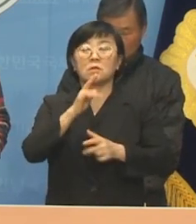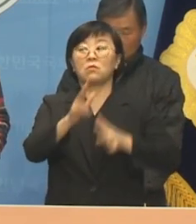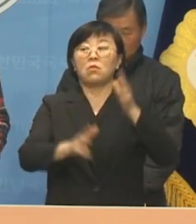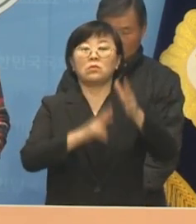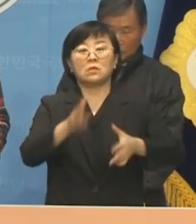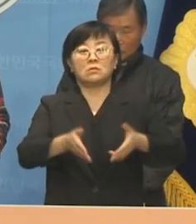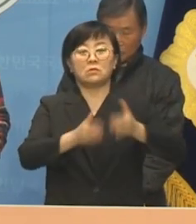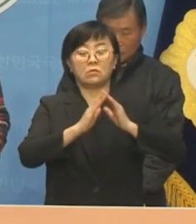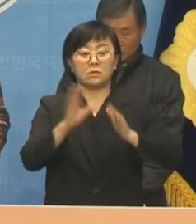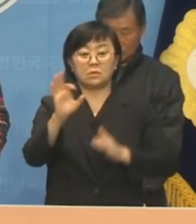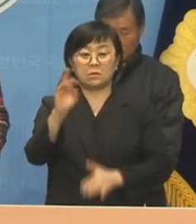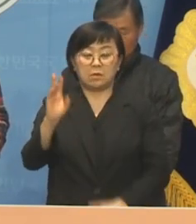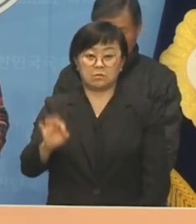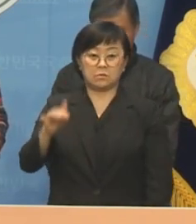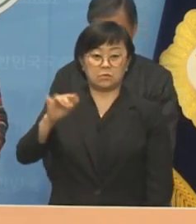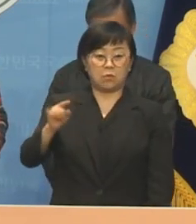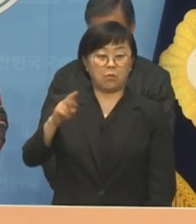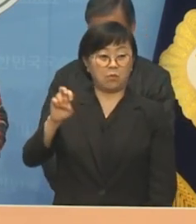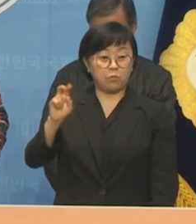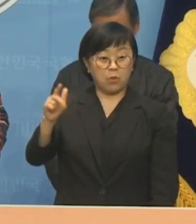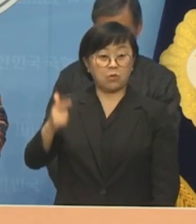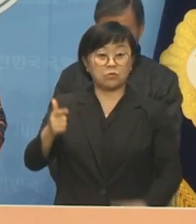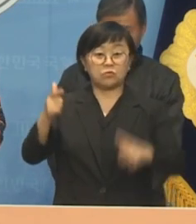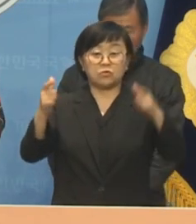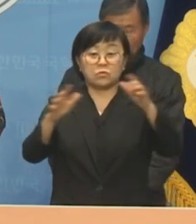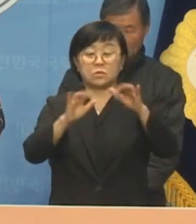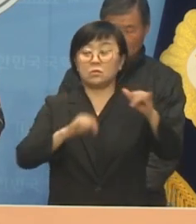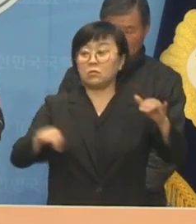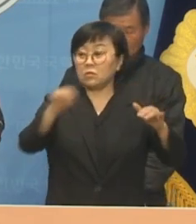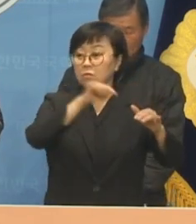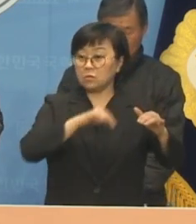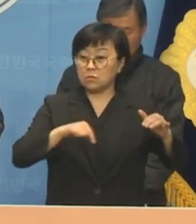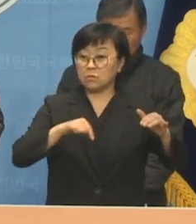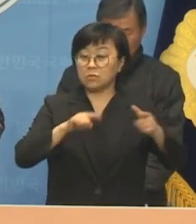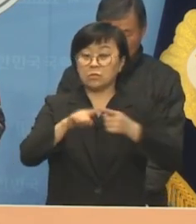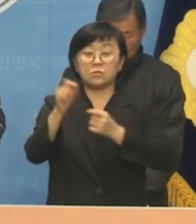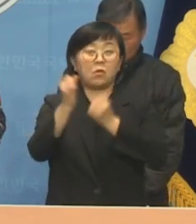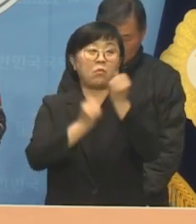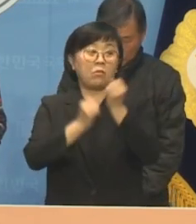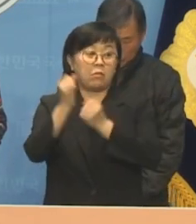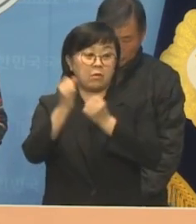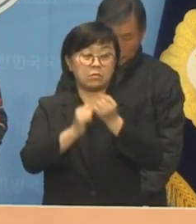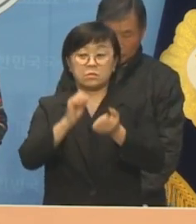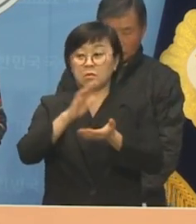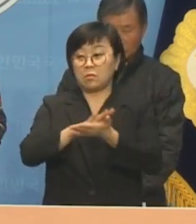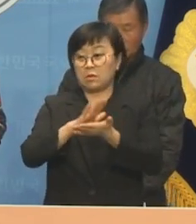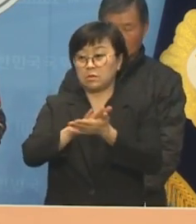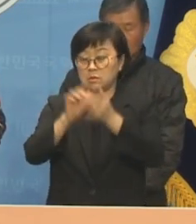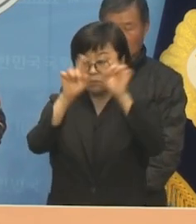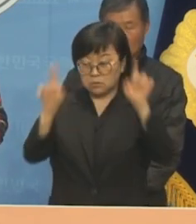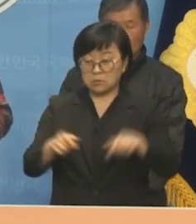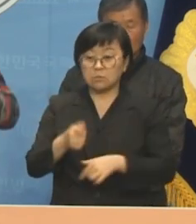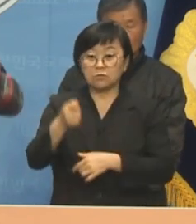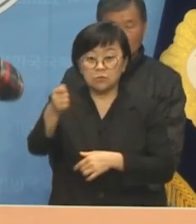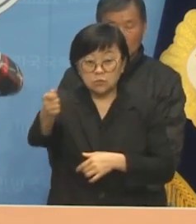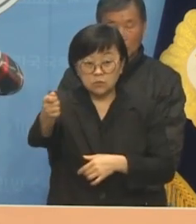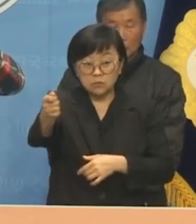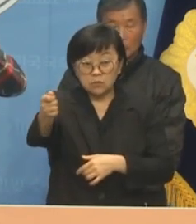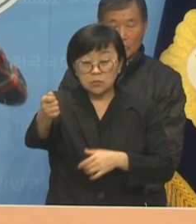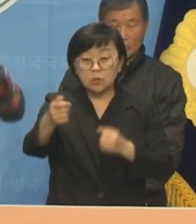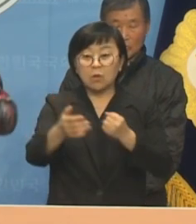들어서는 양촌면은 면 주민들은 저희가 거기에서 이 설명이나 전단지를 나눠주면